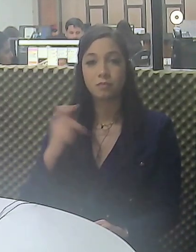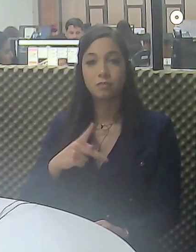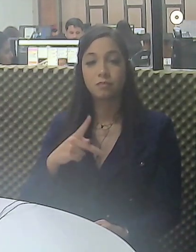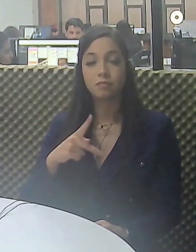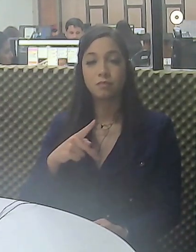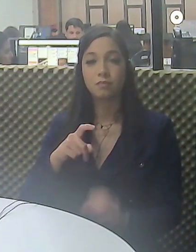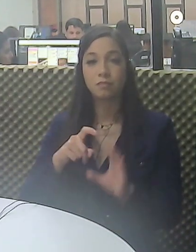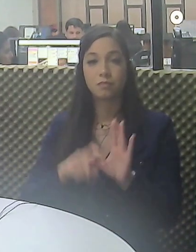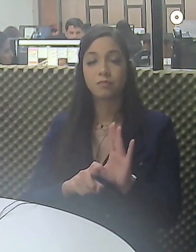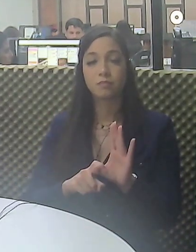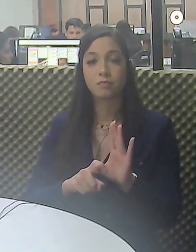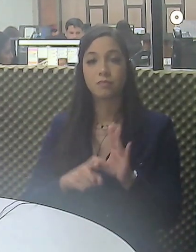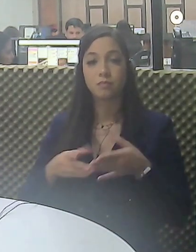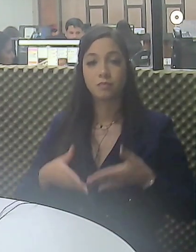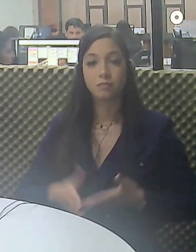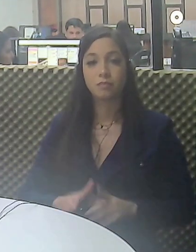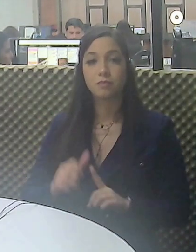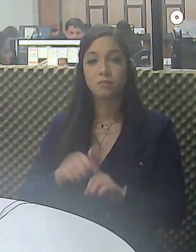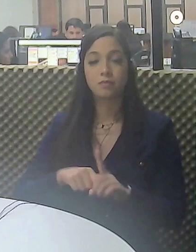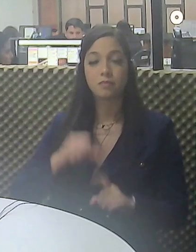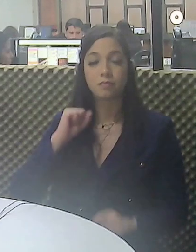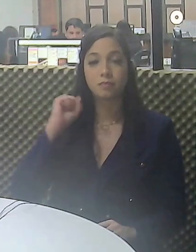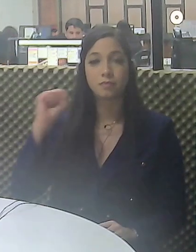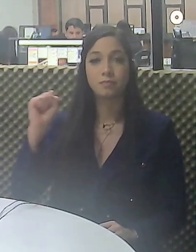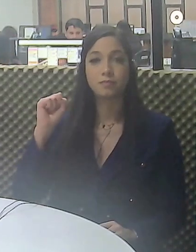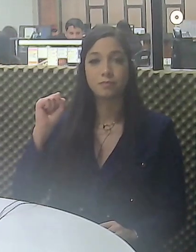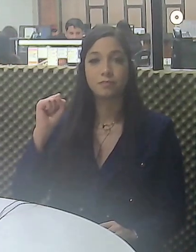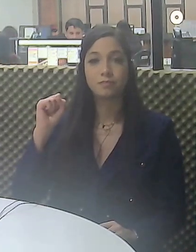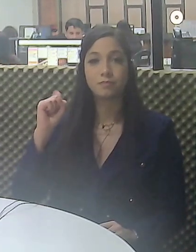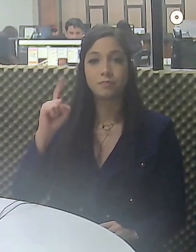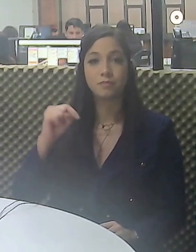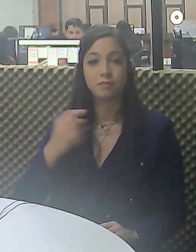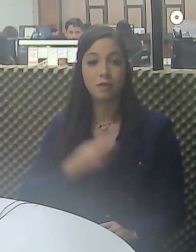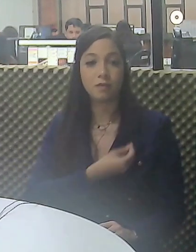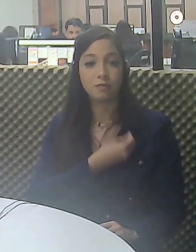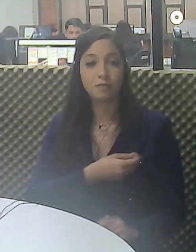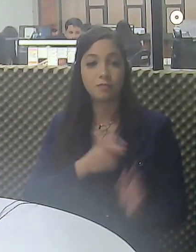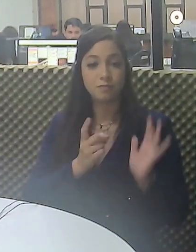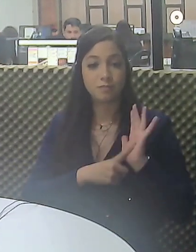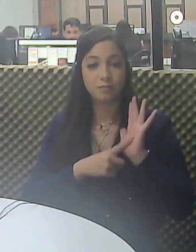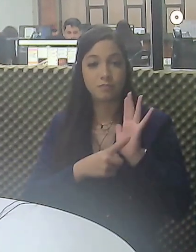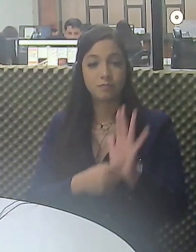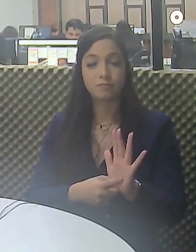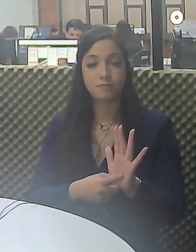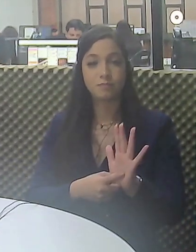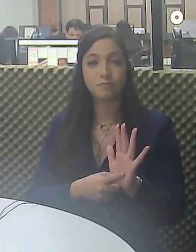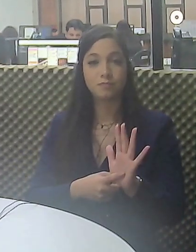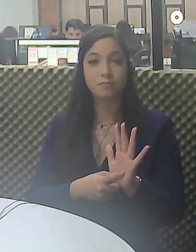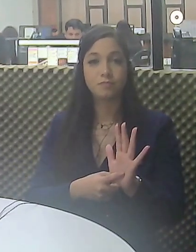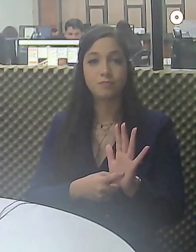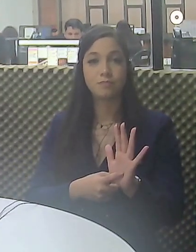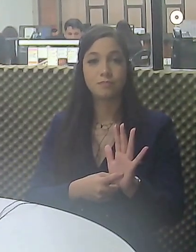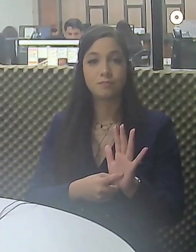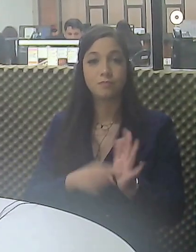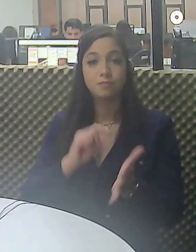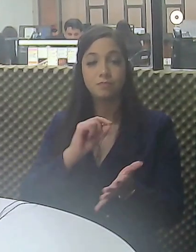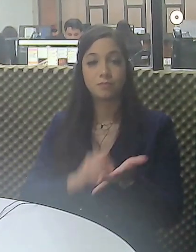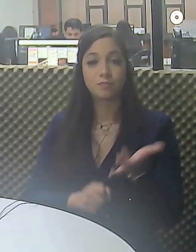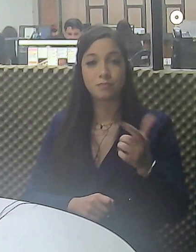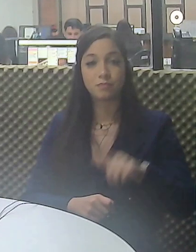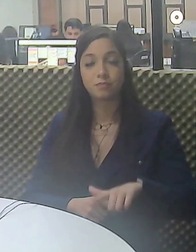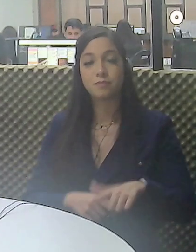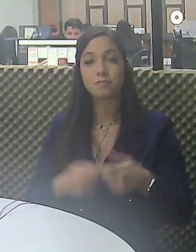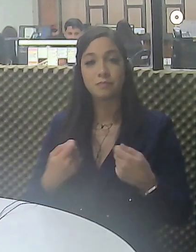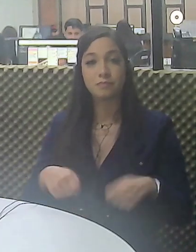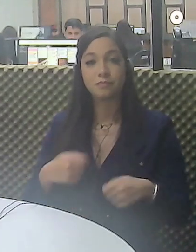e pensionistas nascidos no mês de abril. O procedimento é popularmente conhecido como prova de vida. Para se recadastrar,